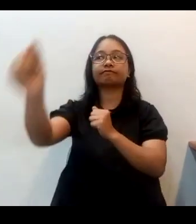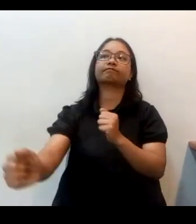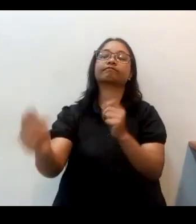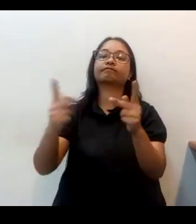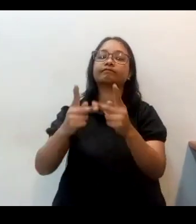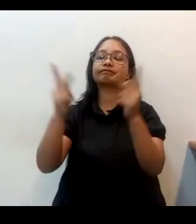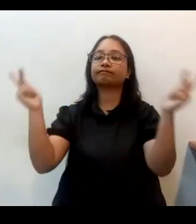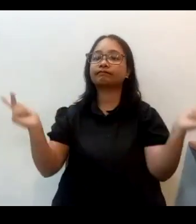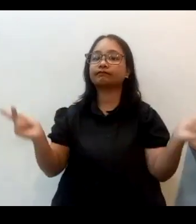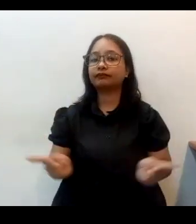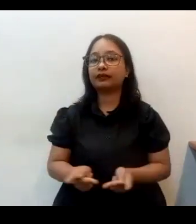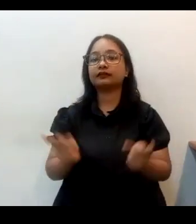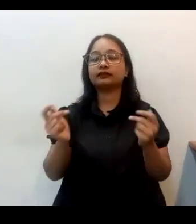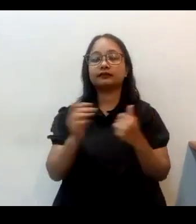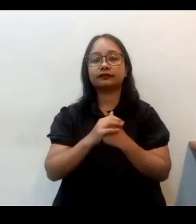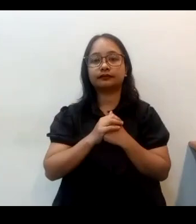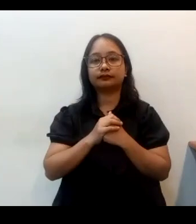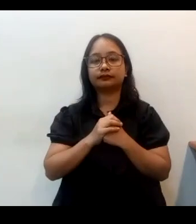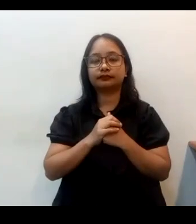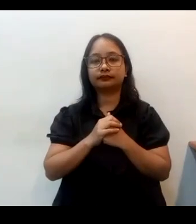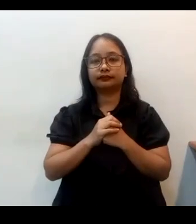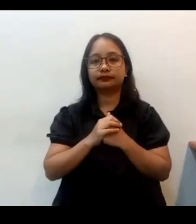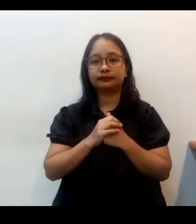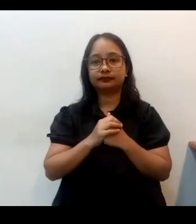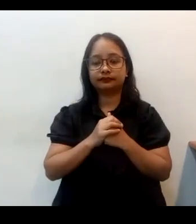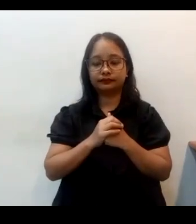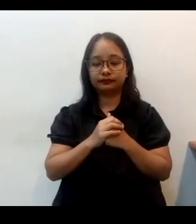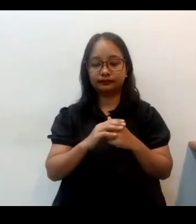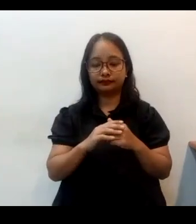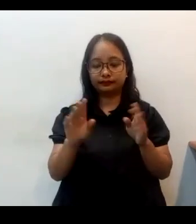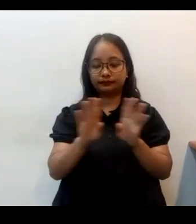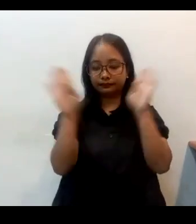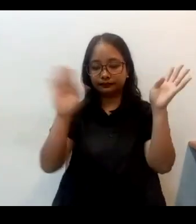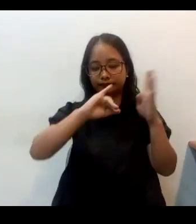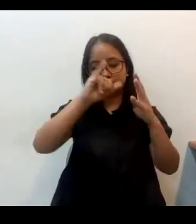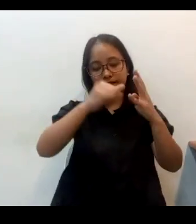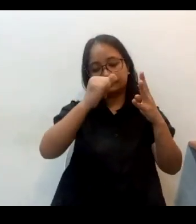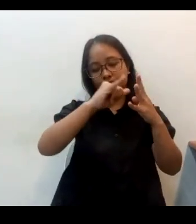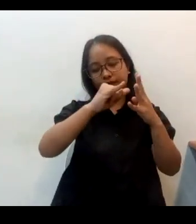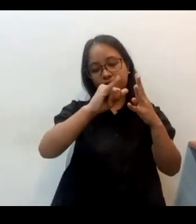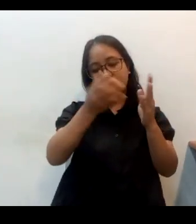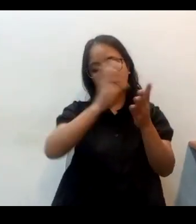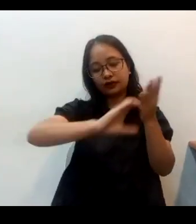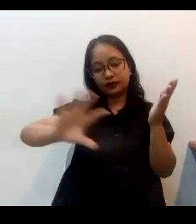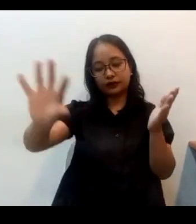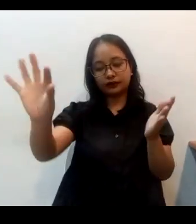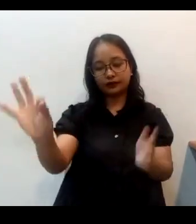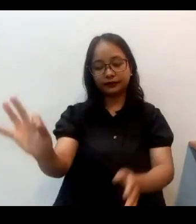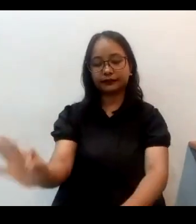po ng Diyos na makita po natin yung malalayong lugar. Let's go back to John chapter 9. Balikan po natin sa 1 Kapitulo